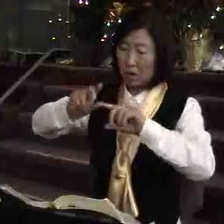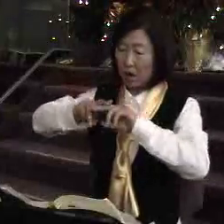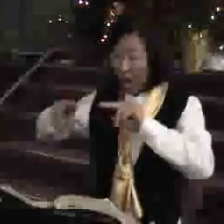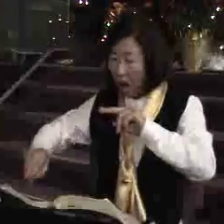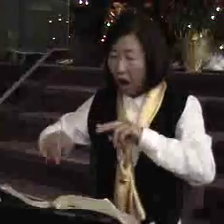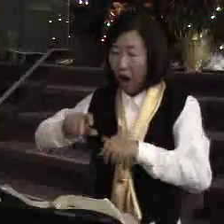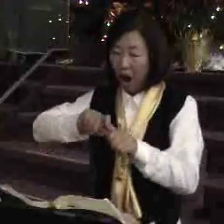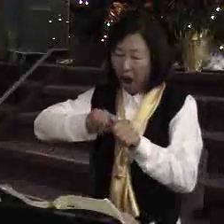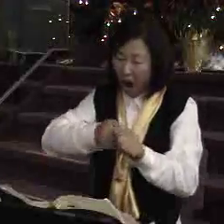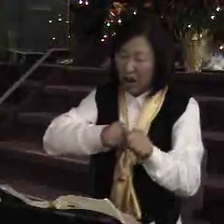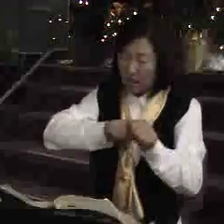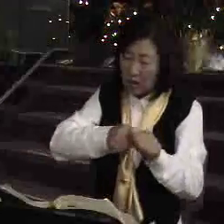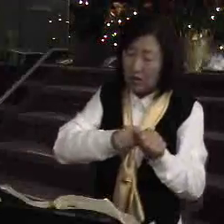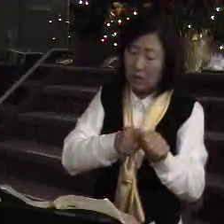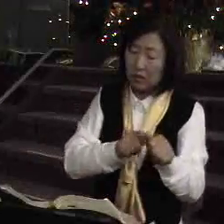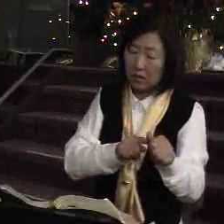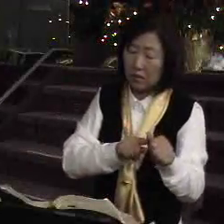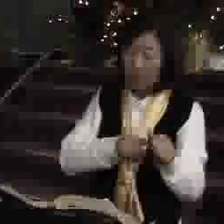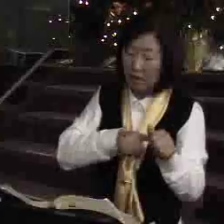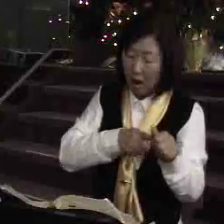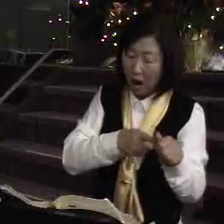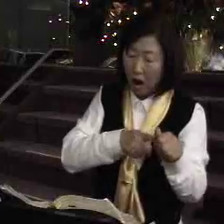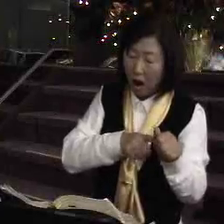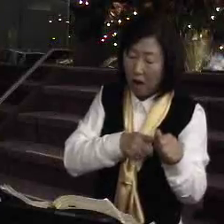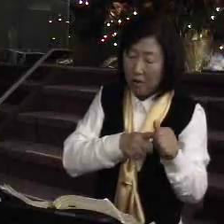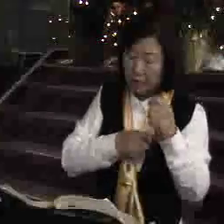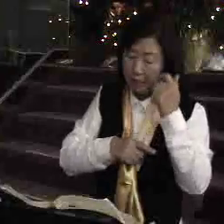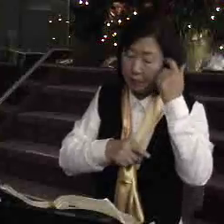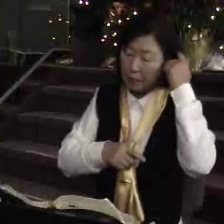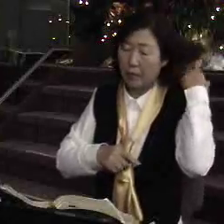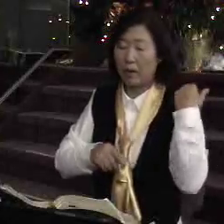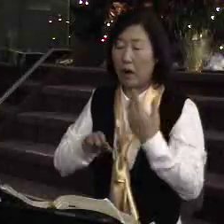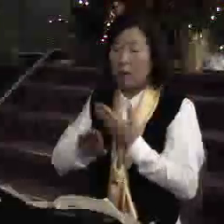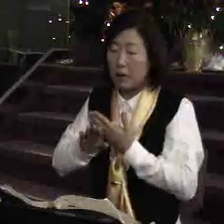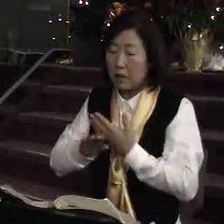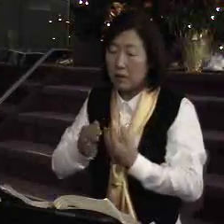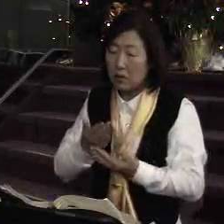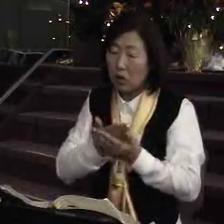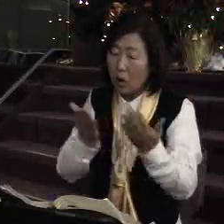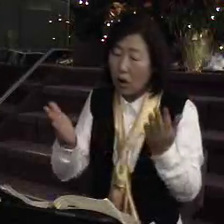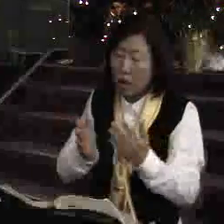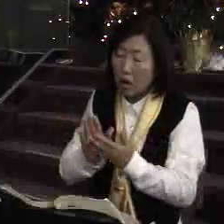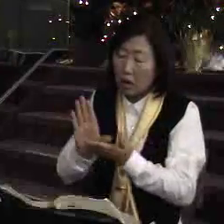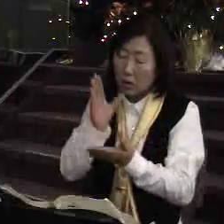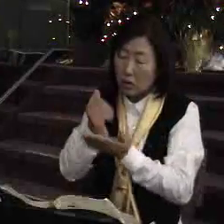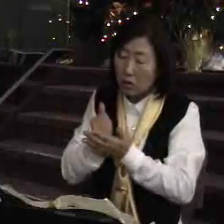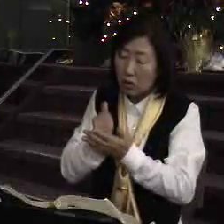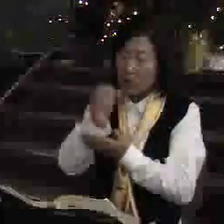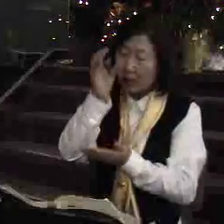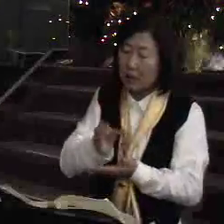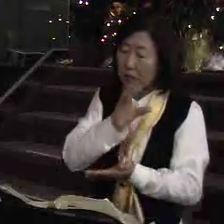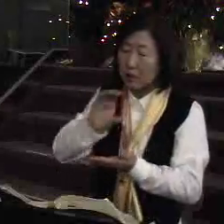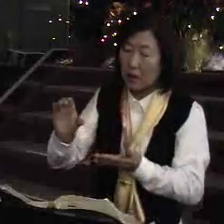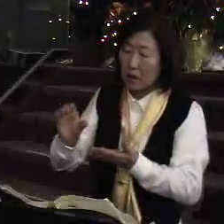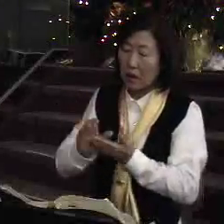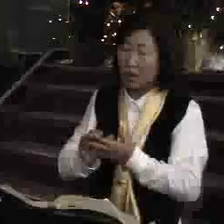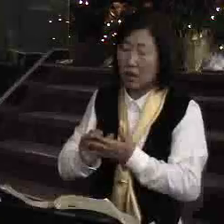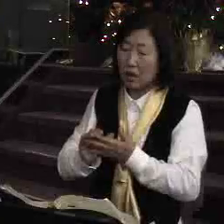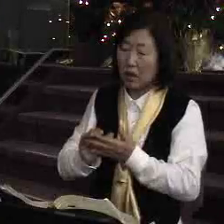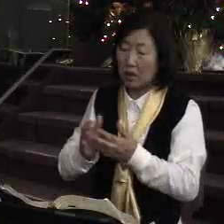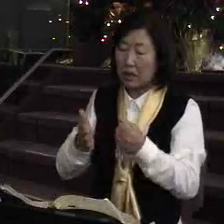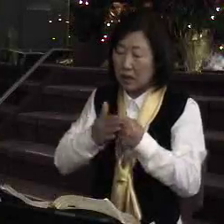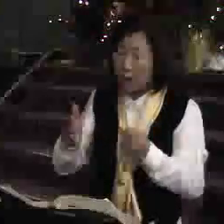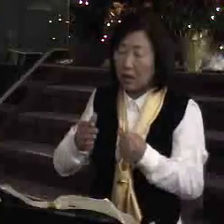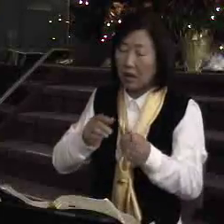자들이 억지로 상반절은 우리가 먼저 보았고 하반절을 보면 저희가 그리스도의 십자가를 인하여 핍박을